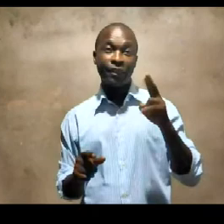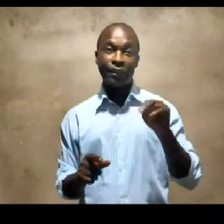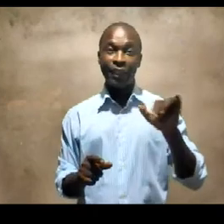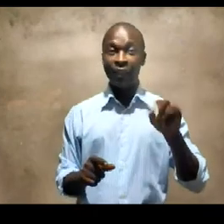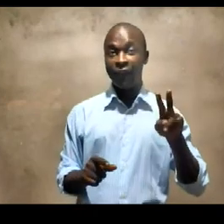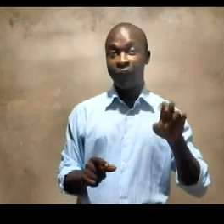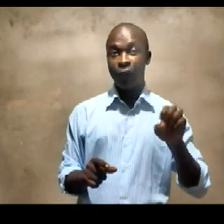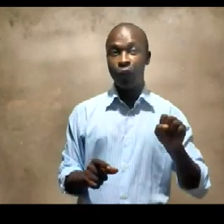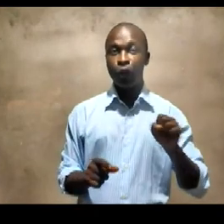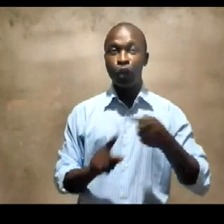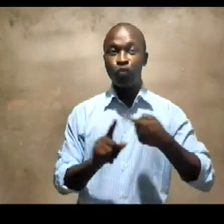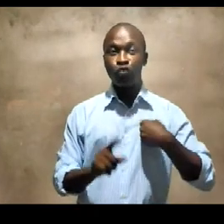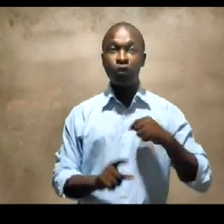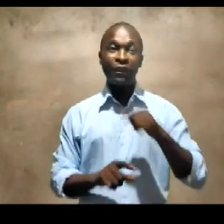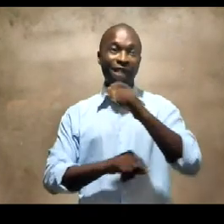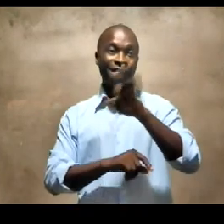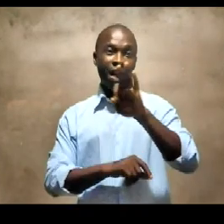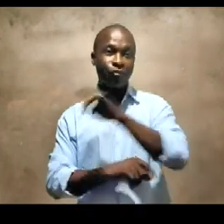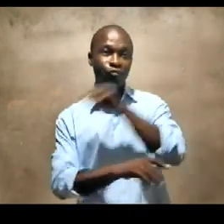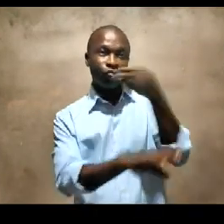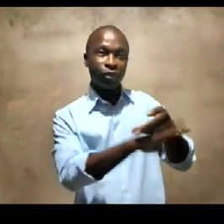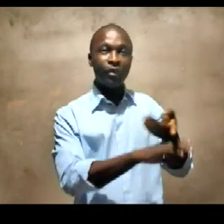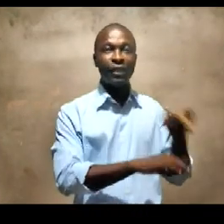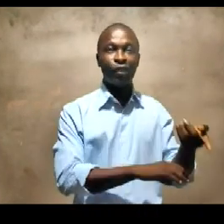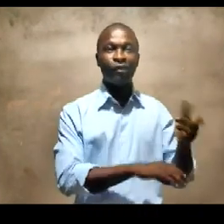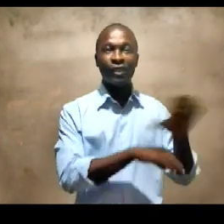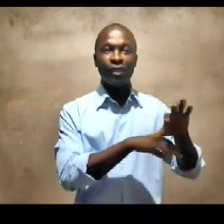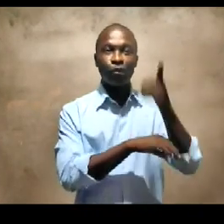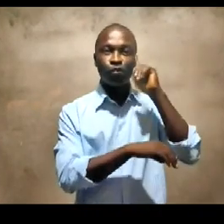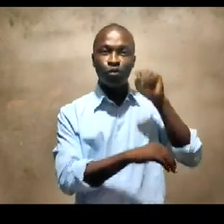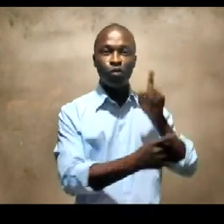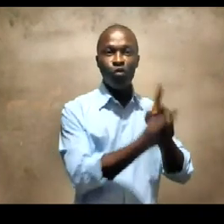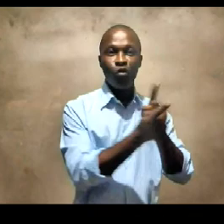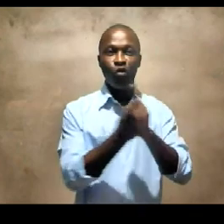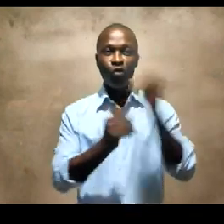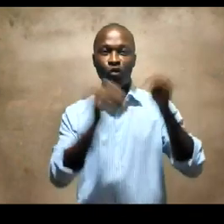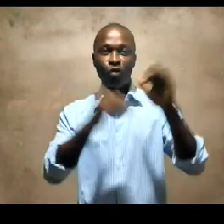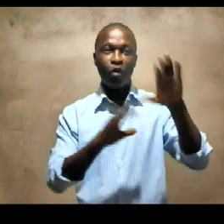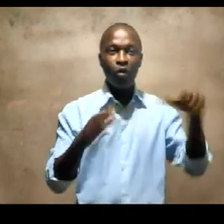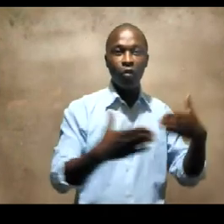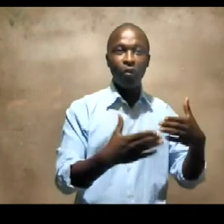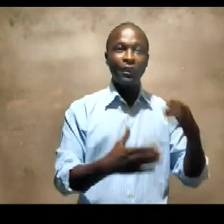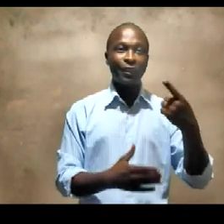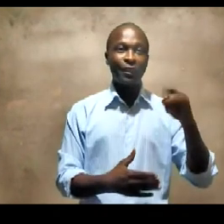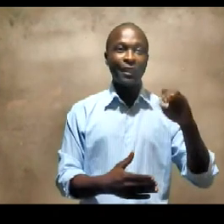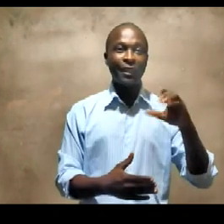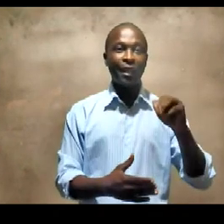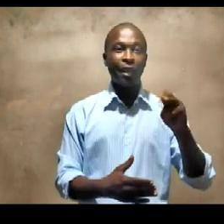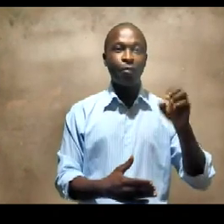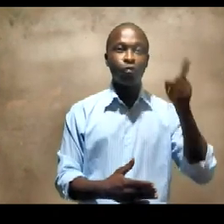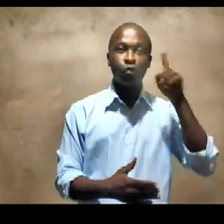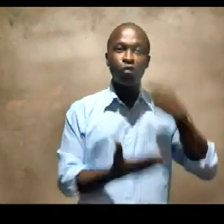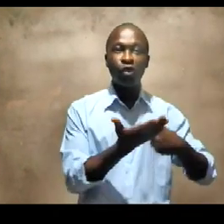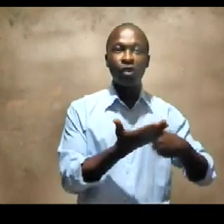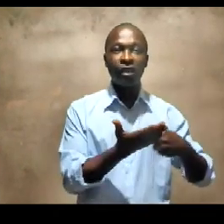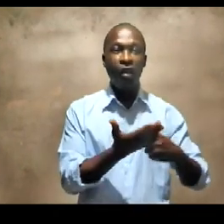l'Europe des Affaires étrangères, était au GICAM face aux hommes d'affaires. Ceci demande notamment à la France d'œuvrer pour l'équité